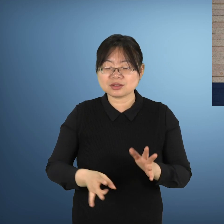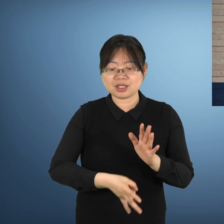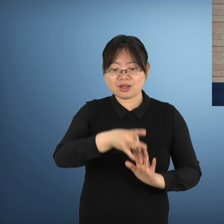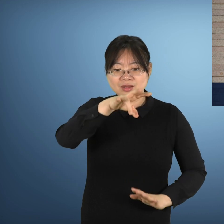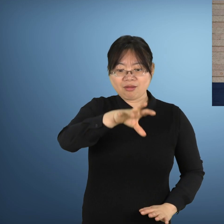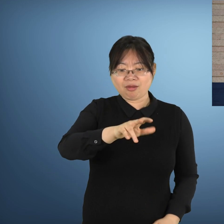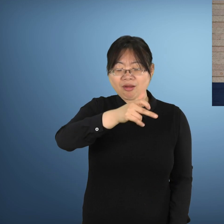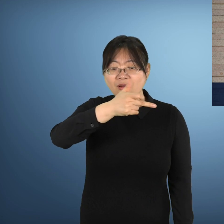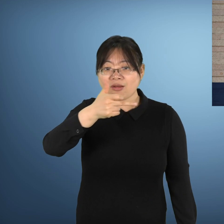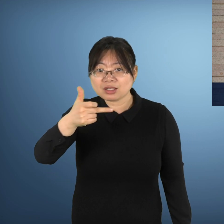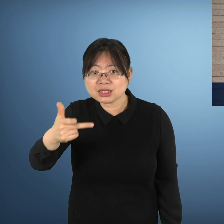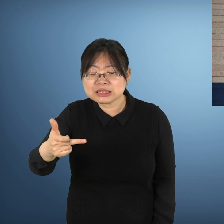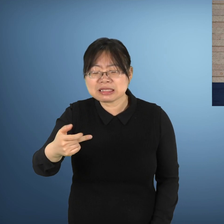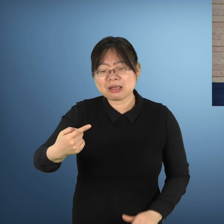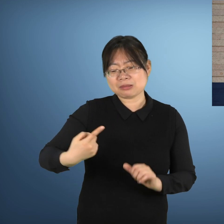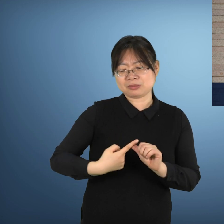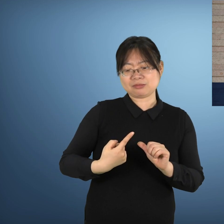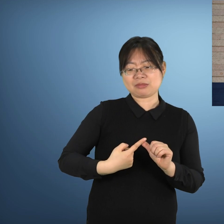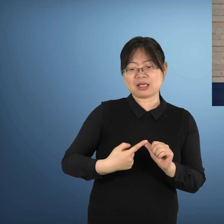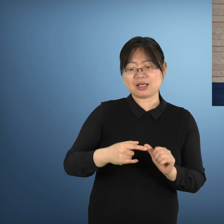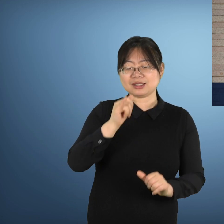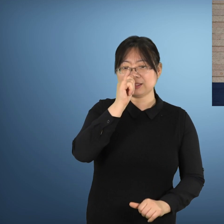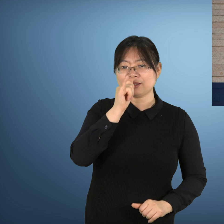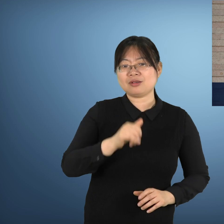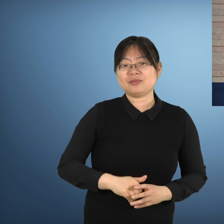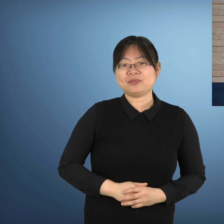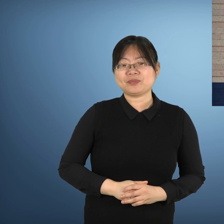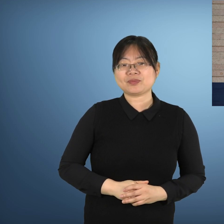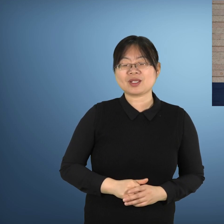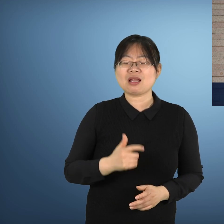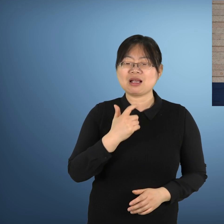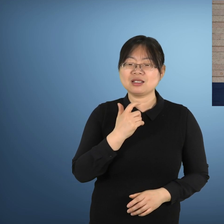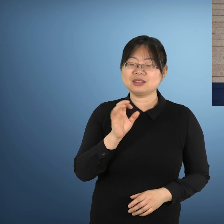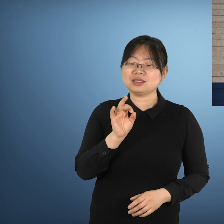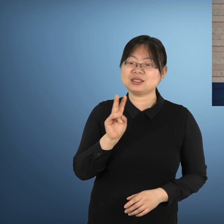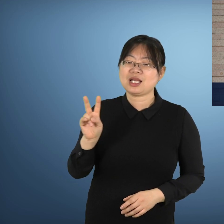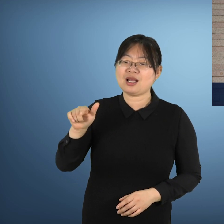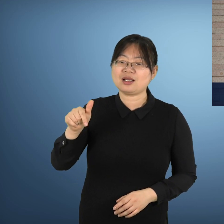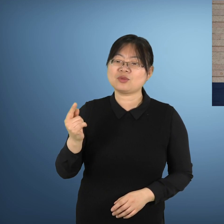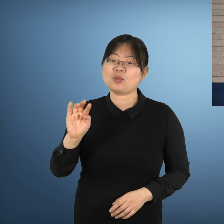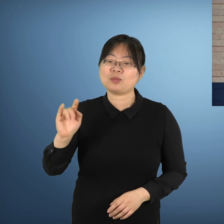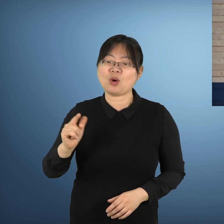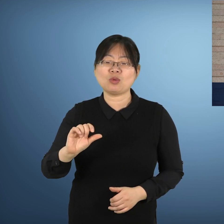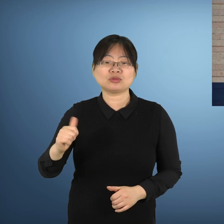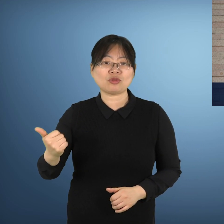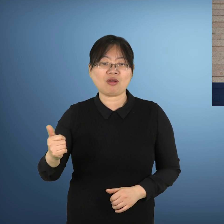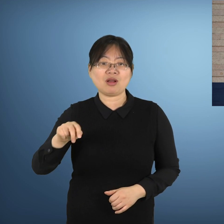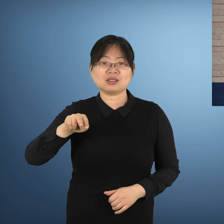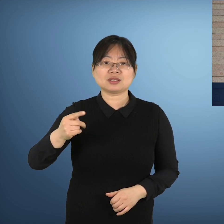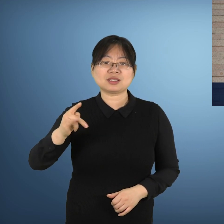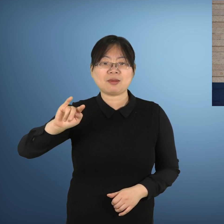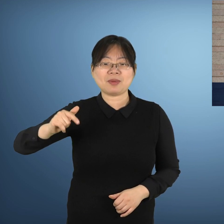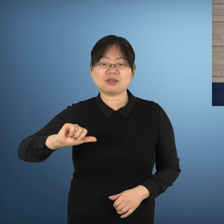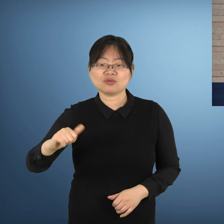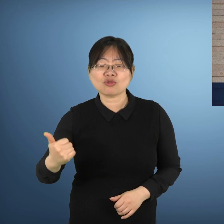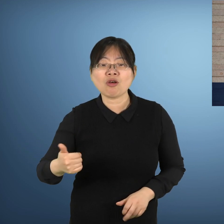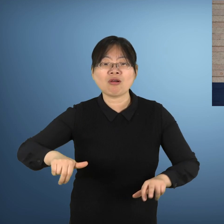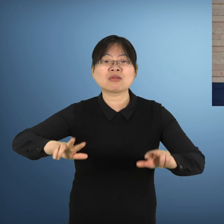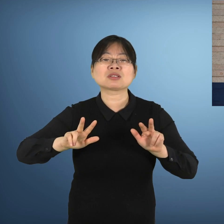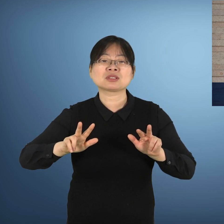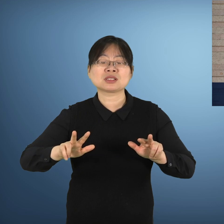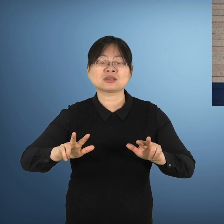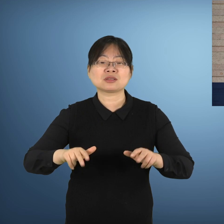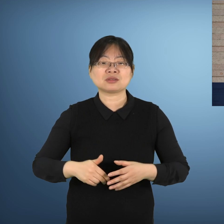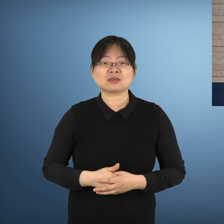예루살렘에 큰 핍박이 왔어요. 야고보도 죽고 스데반도 죽고 무시무시한